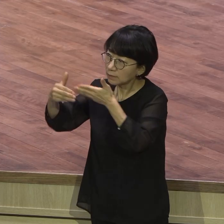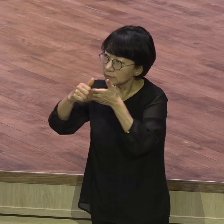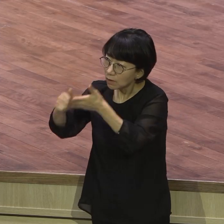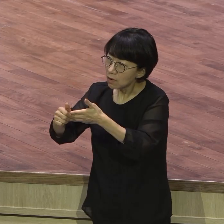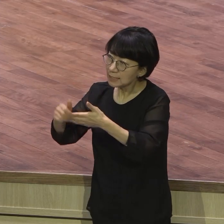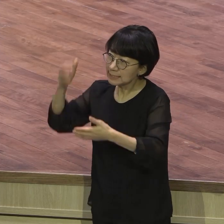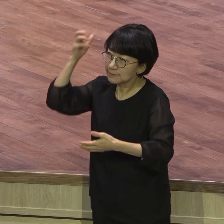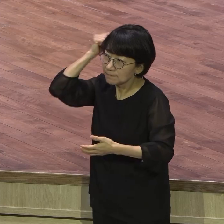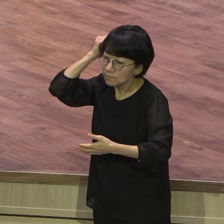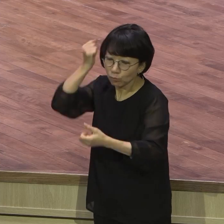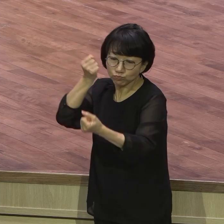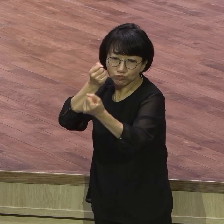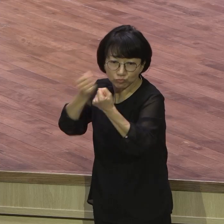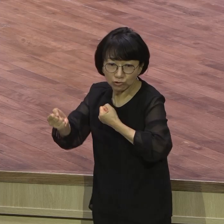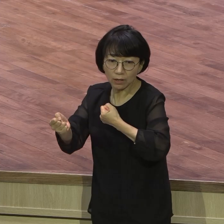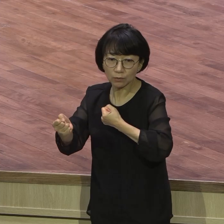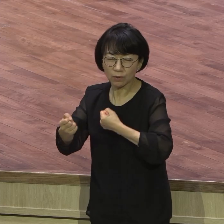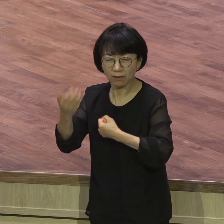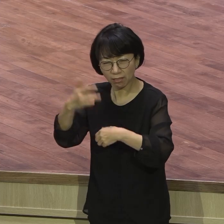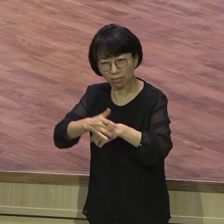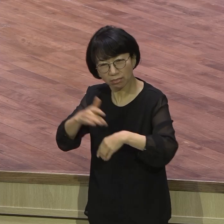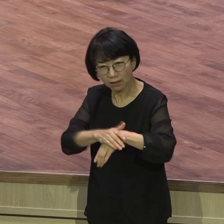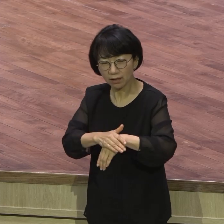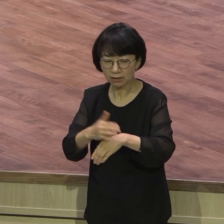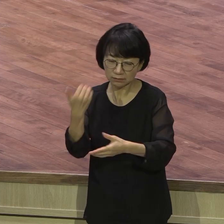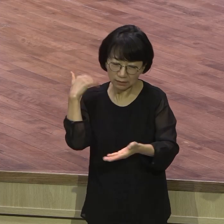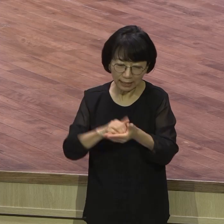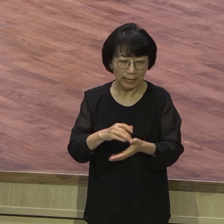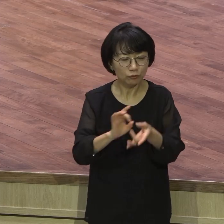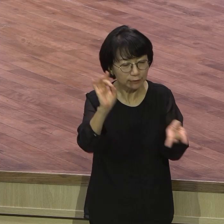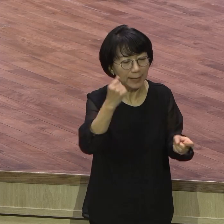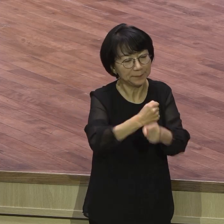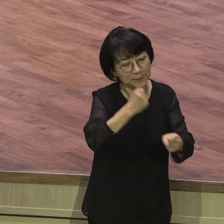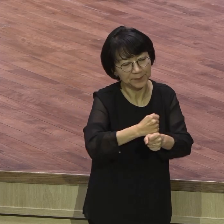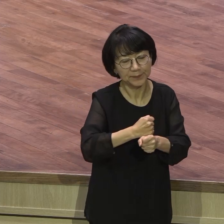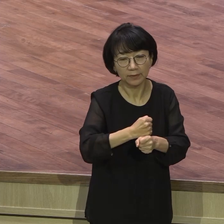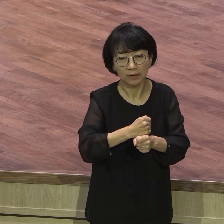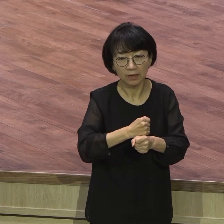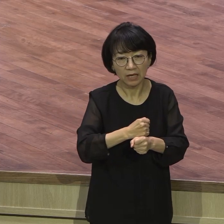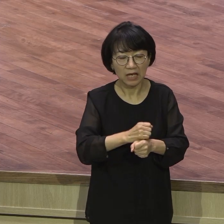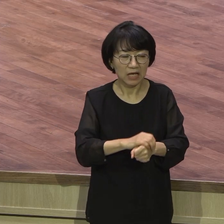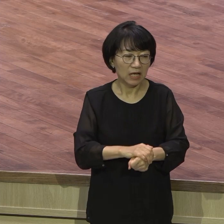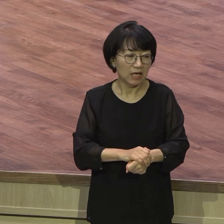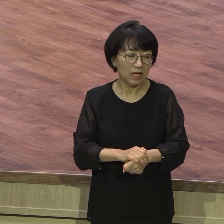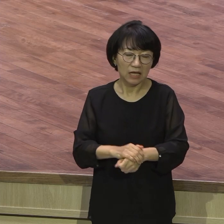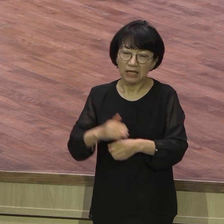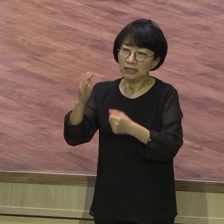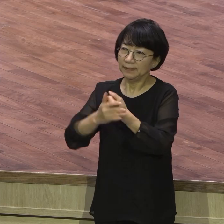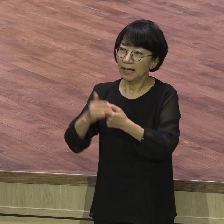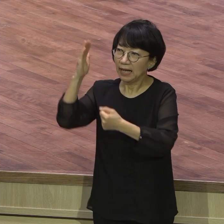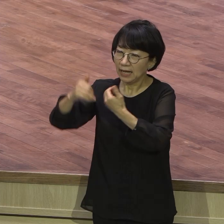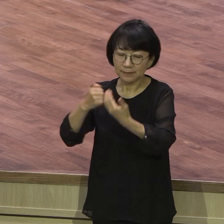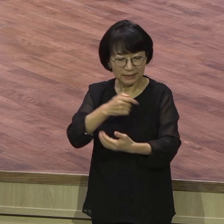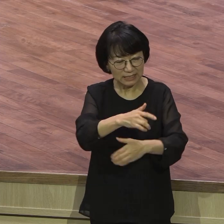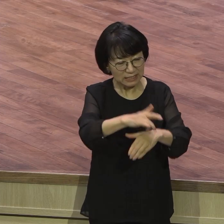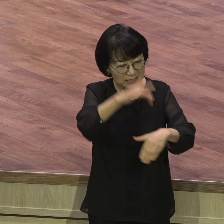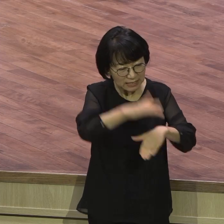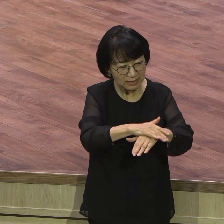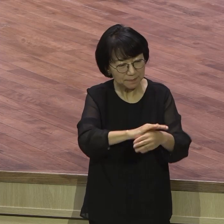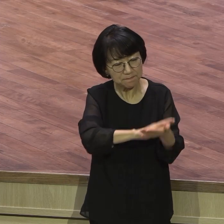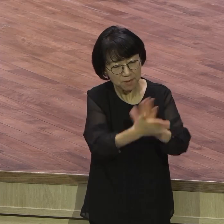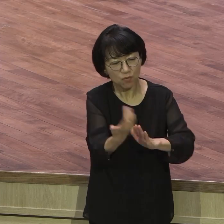풍 체질이 체질이 그러니까 하나님은 어떻게 해요 이것들 체질을 바꾼다고 얼마나 같다고요 40년 끌고